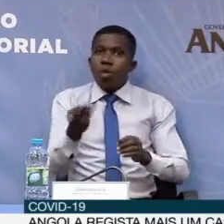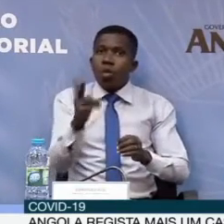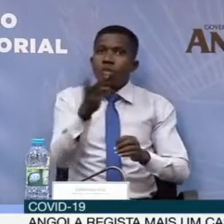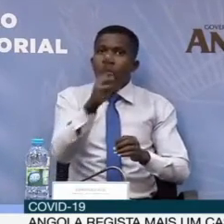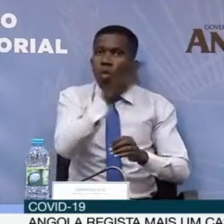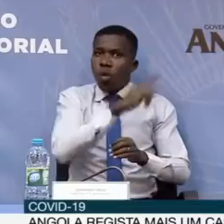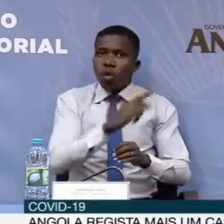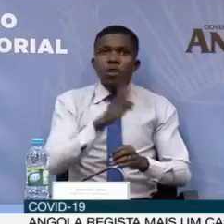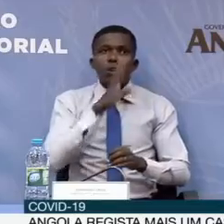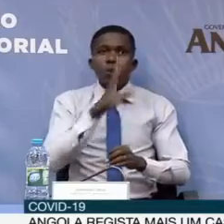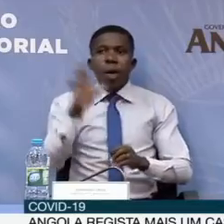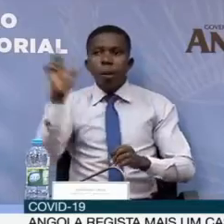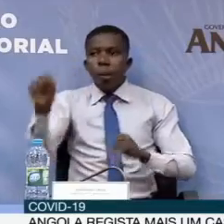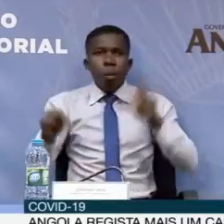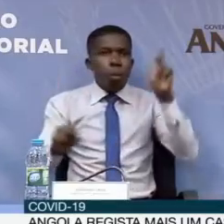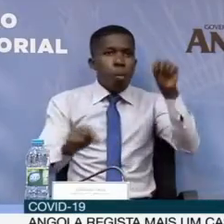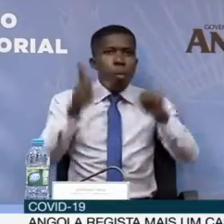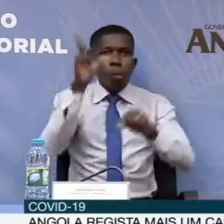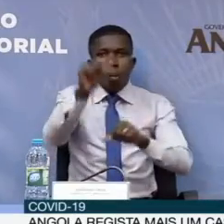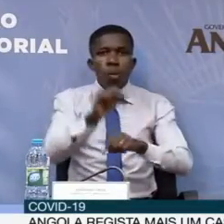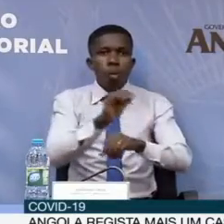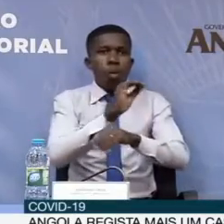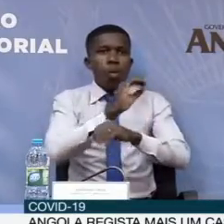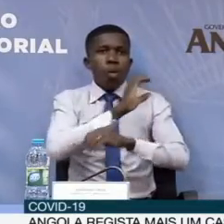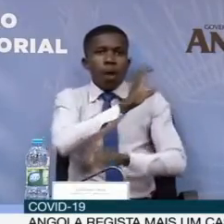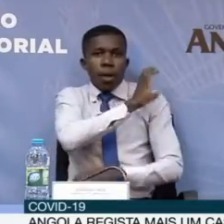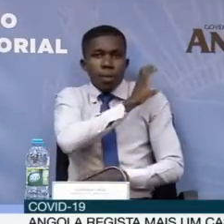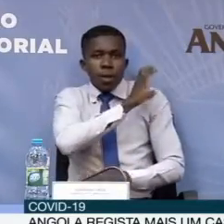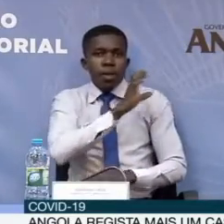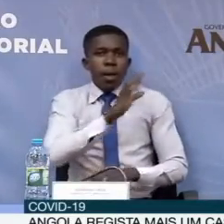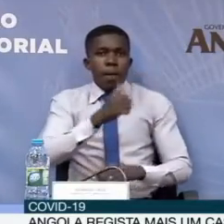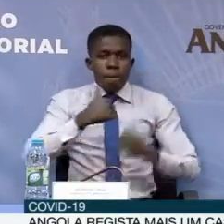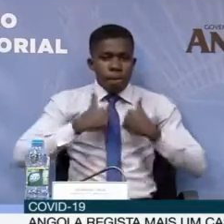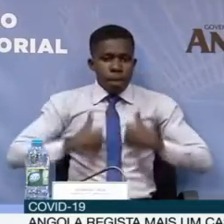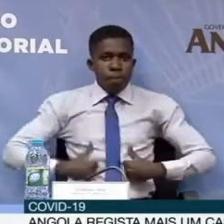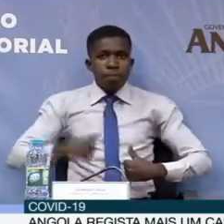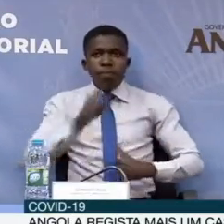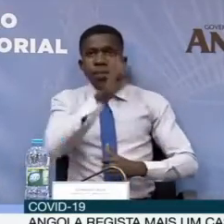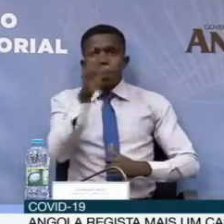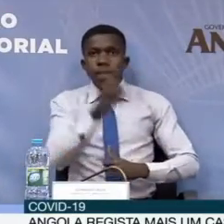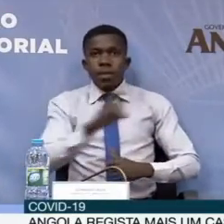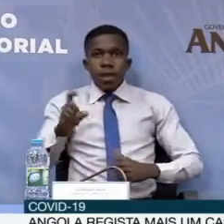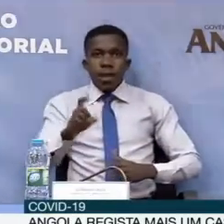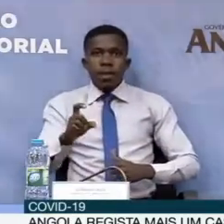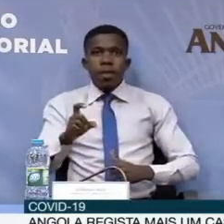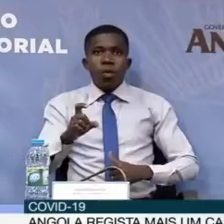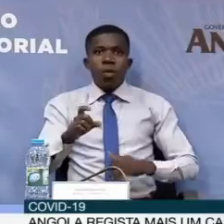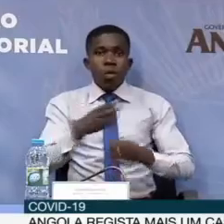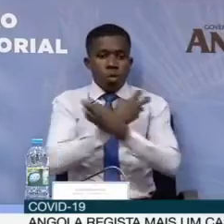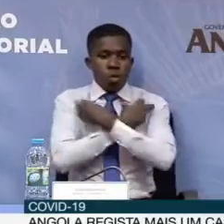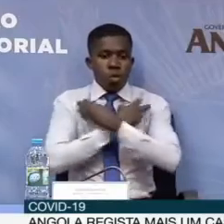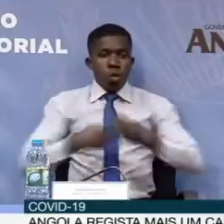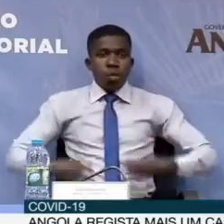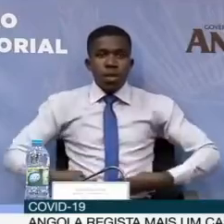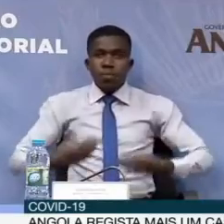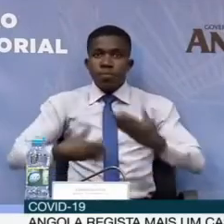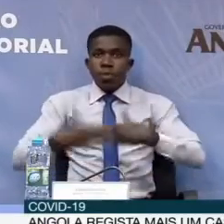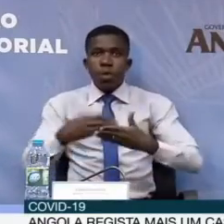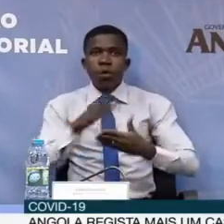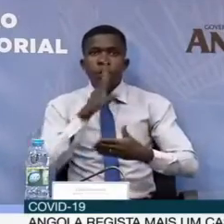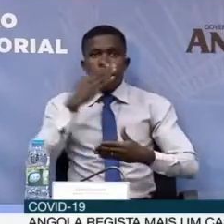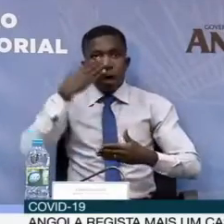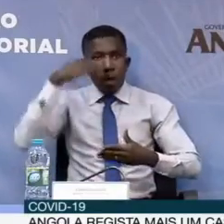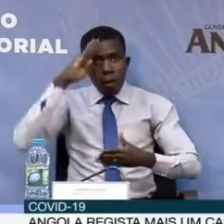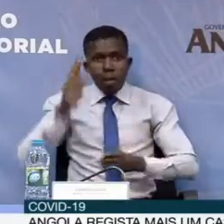de Cabinda, Benguela, Zaire, Uambo e Cunene, e continuam nestas localidades